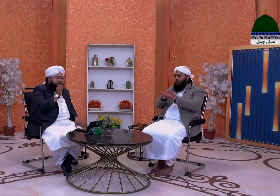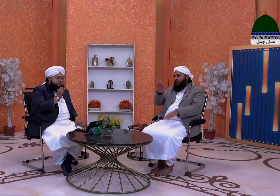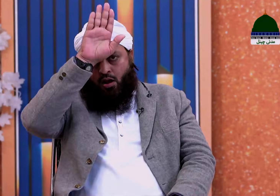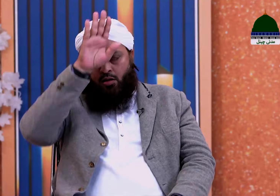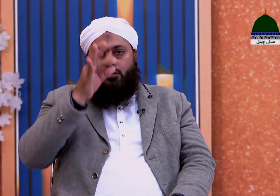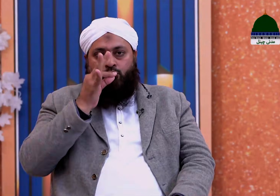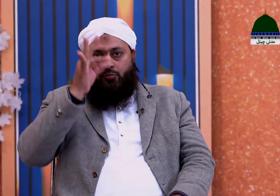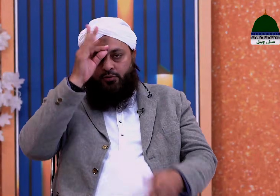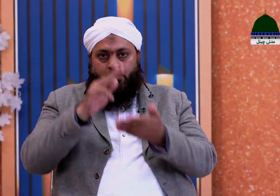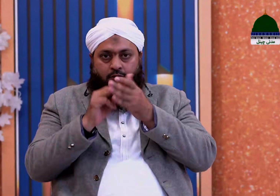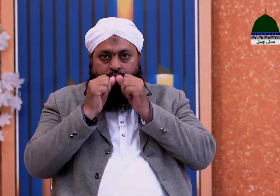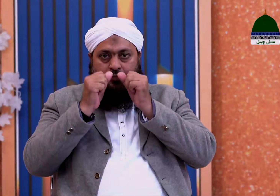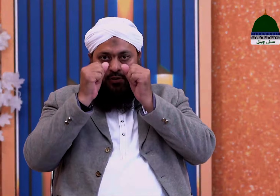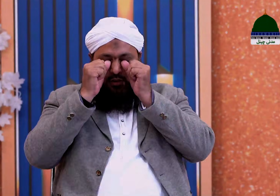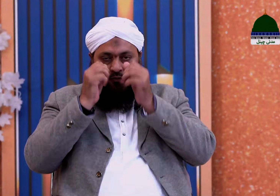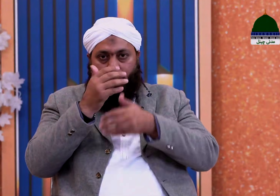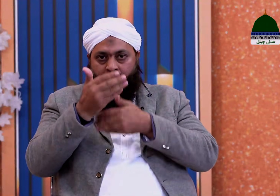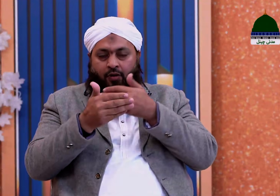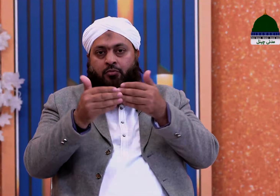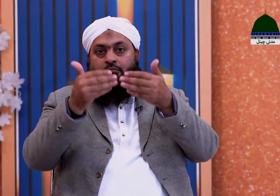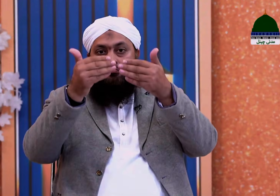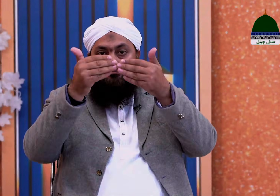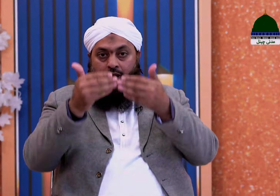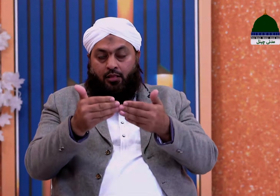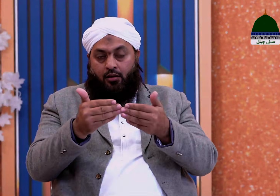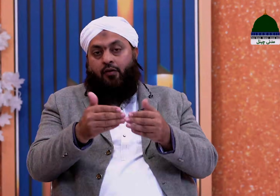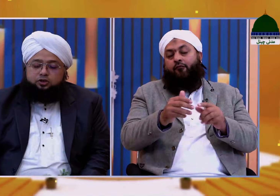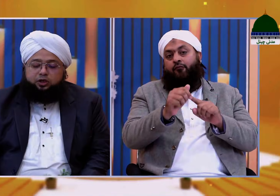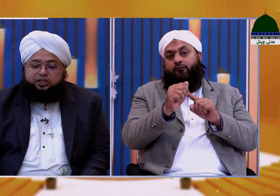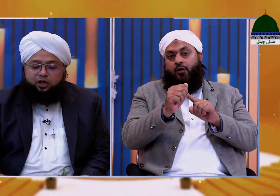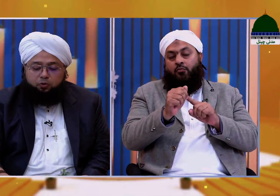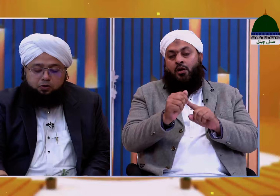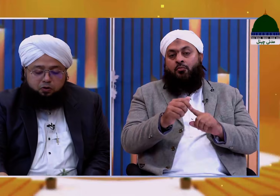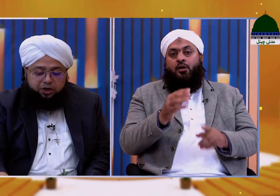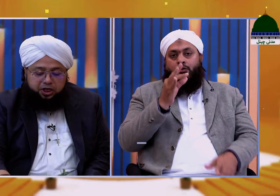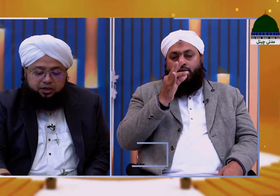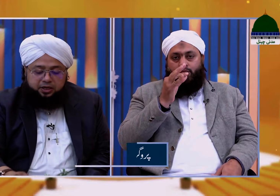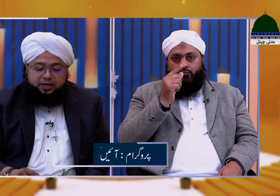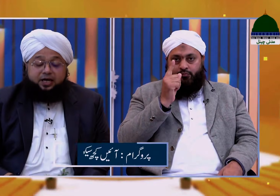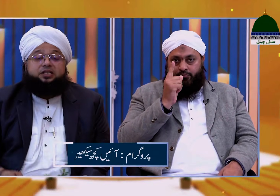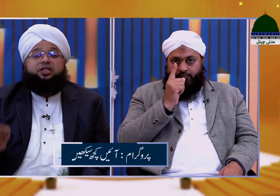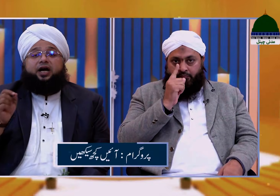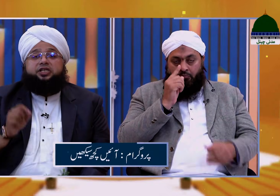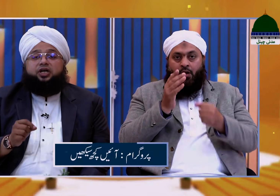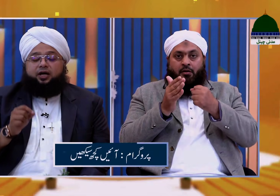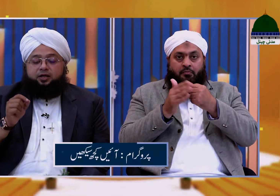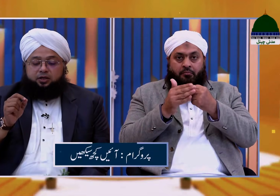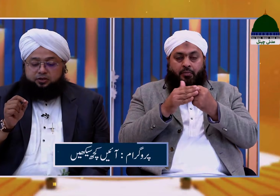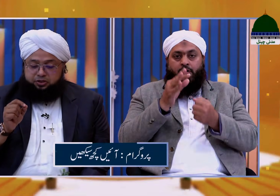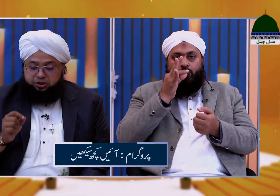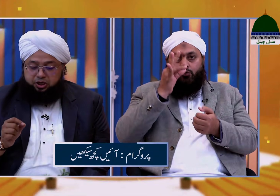علیہ وسلم آخری 10 دن کے اعتکاف کا بہت آپ اہتمام فرماتے، چنانچہ ام المؤمنین حضرت